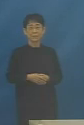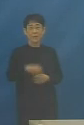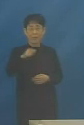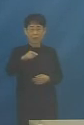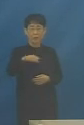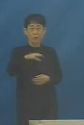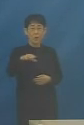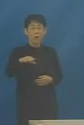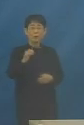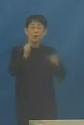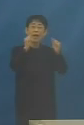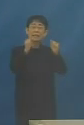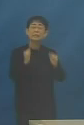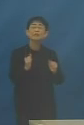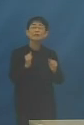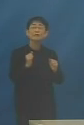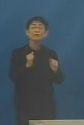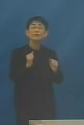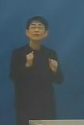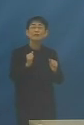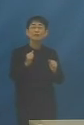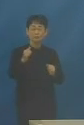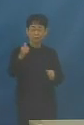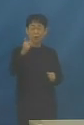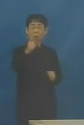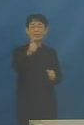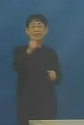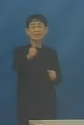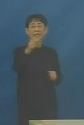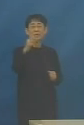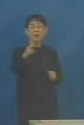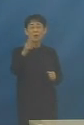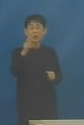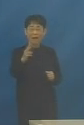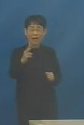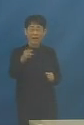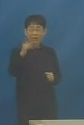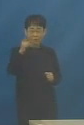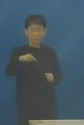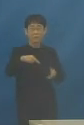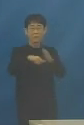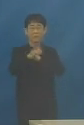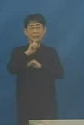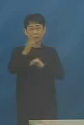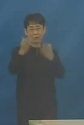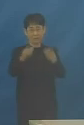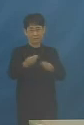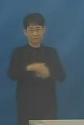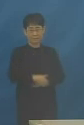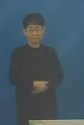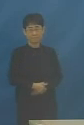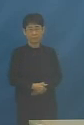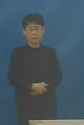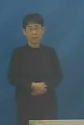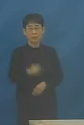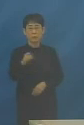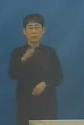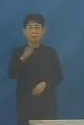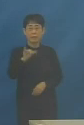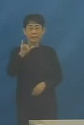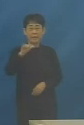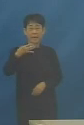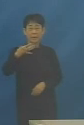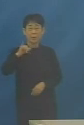その辺にローニーちゃんみたいな感じだったとあのいうふうに申し上げたんですがえまあそれだけあの弥生人